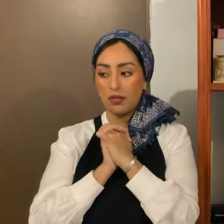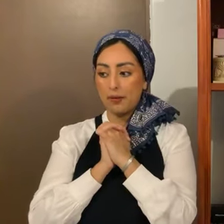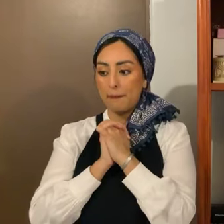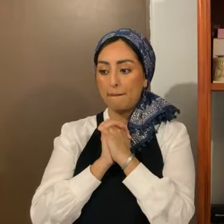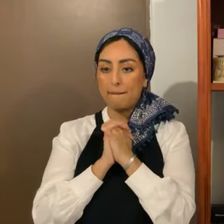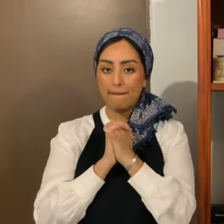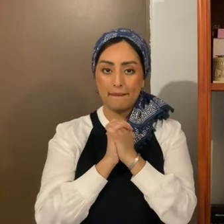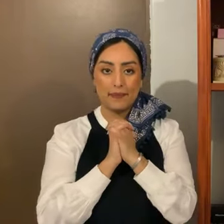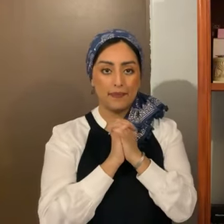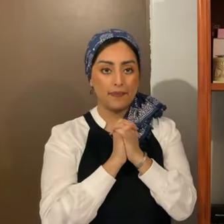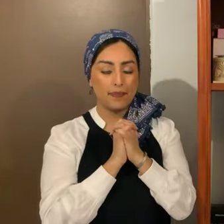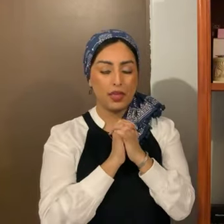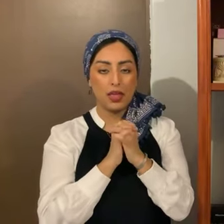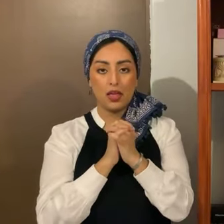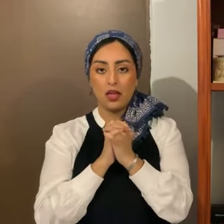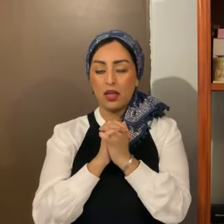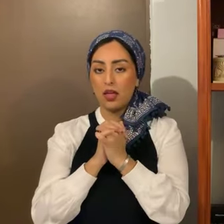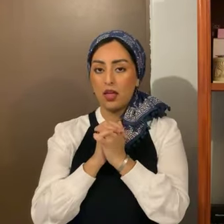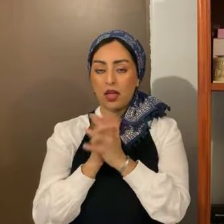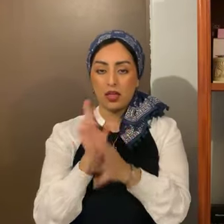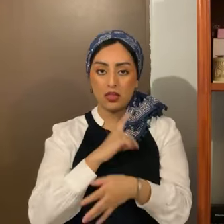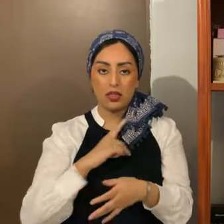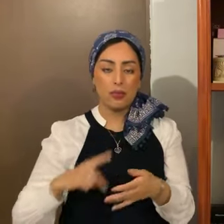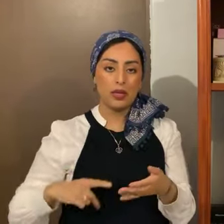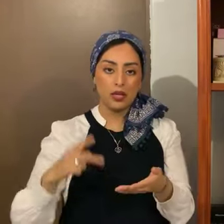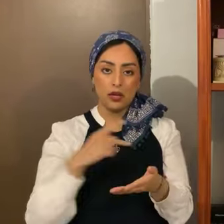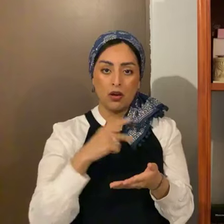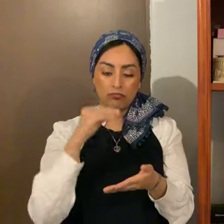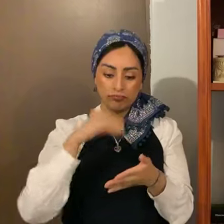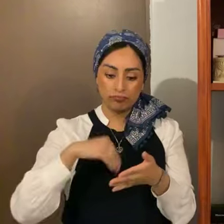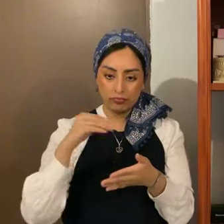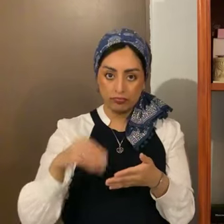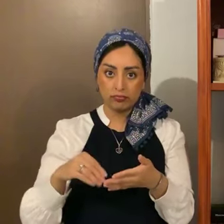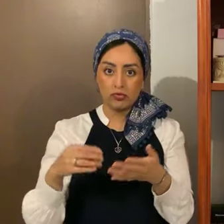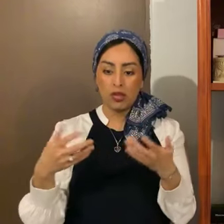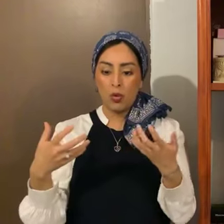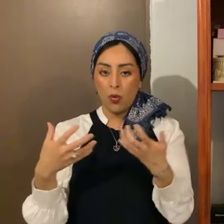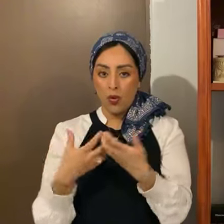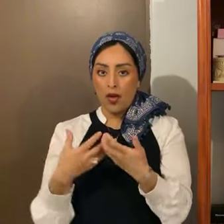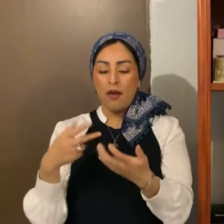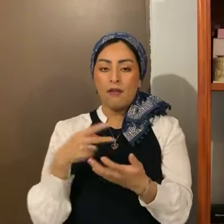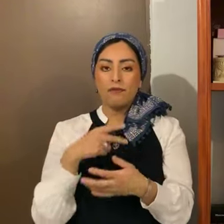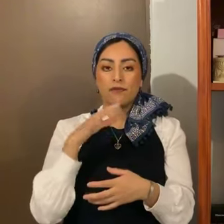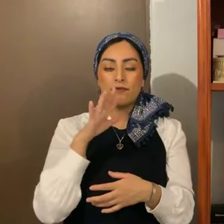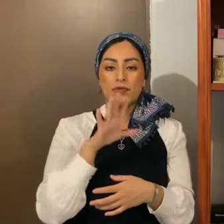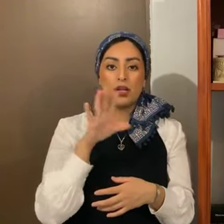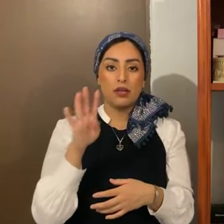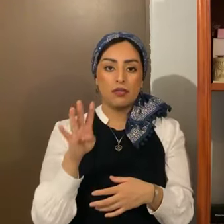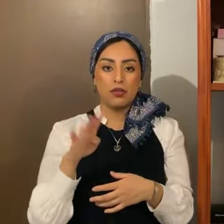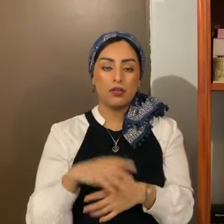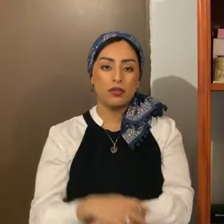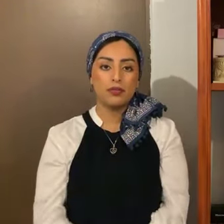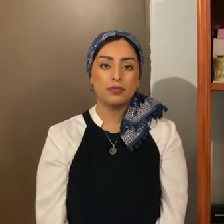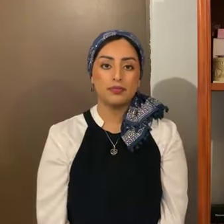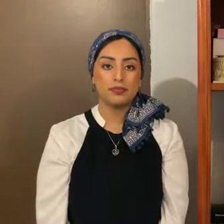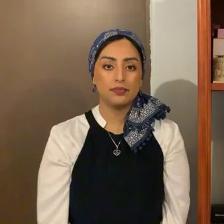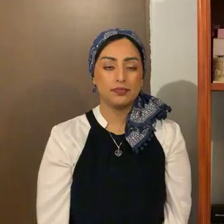bien. Un salmo del rey David también. Pues esto va de acuerdo con lo que estamos leyendo en el Salmo 54.